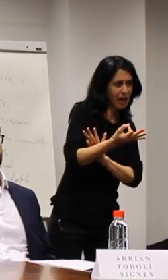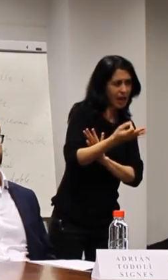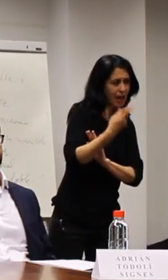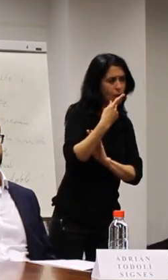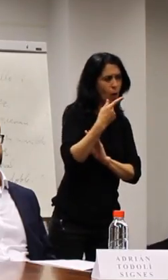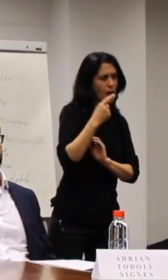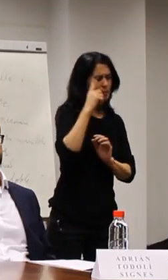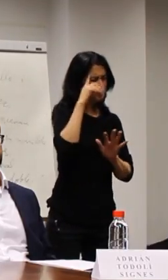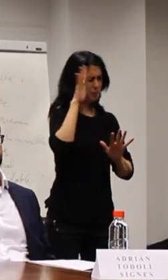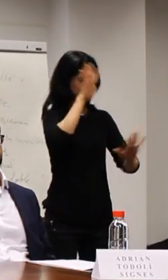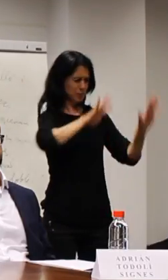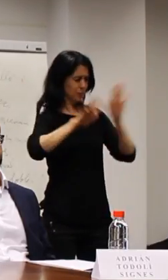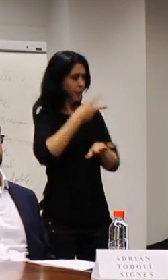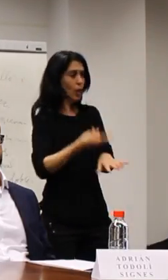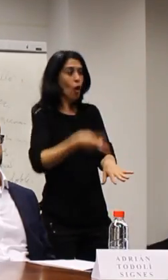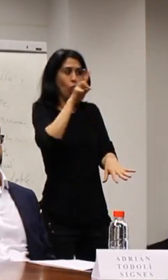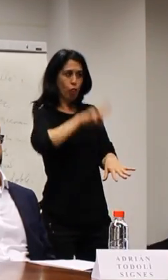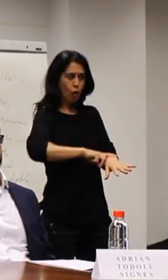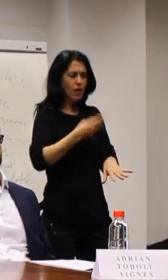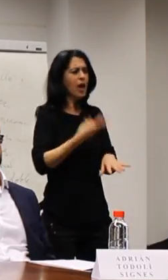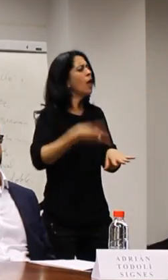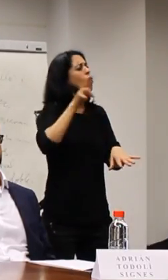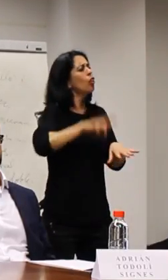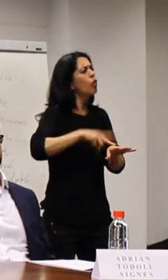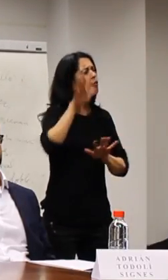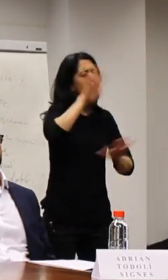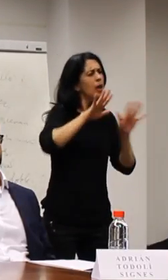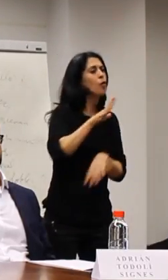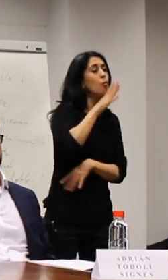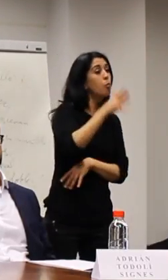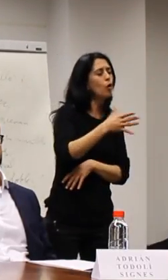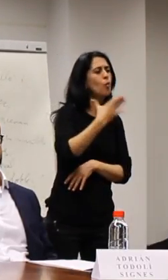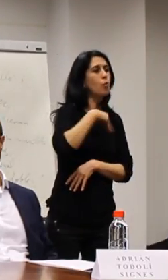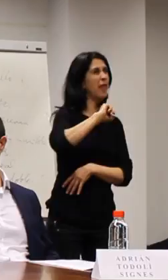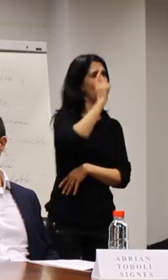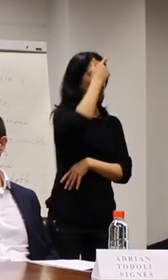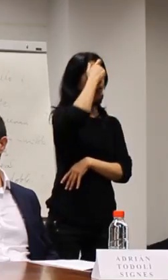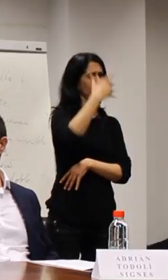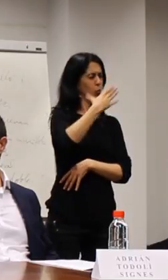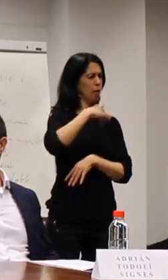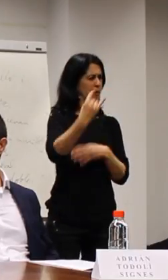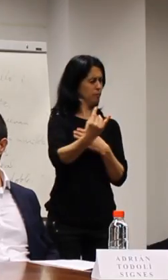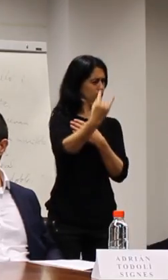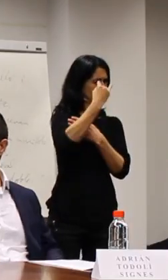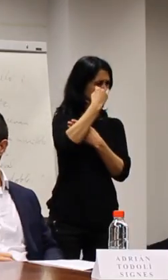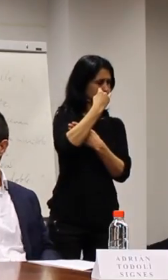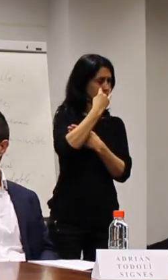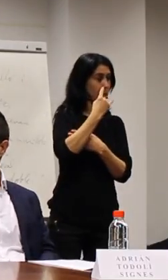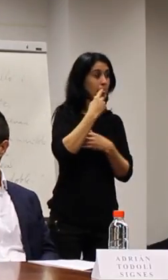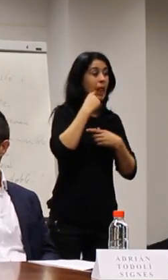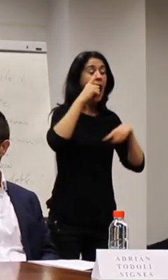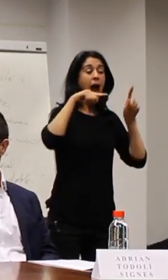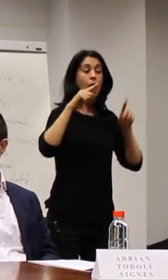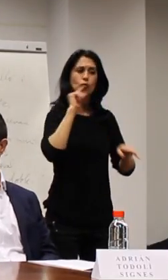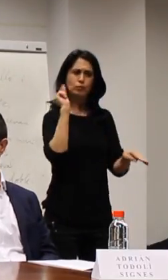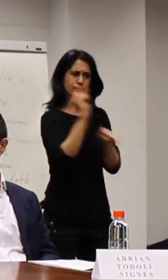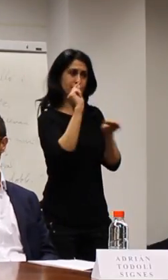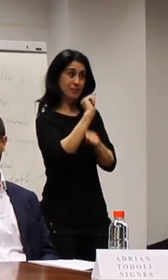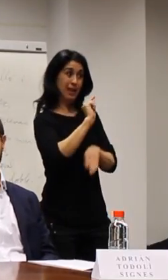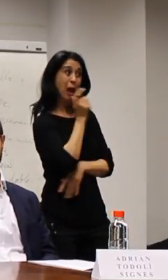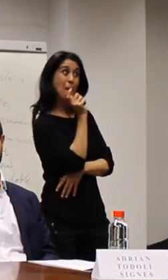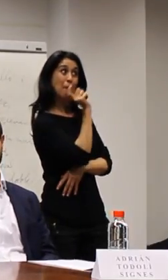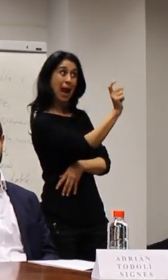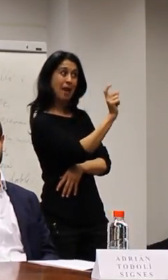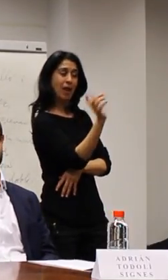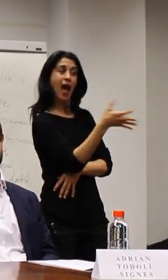que pot llevar a enganys i que hay quien ya ha calificado que es un nombre propio poco apropiado para este tipo